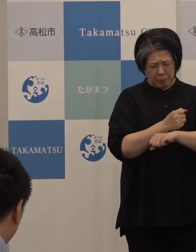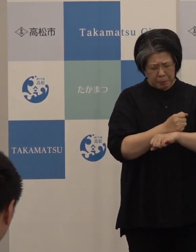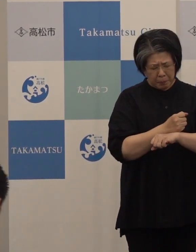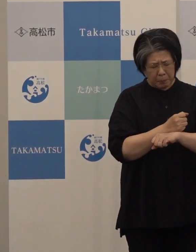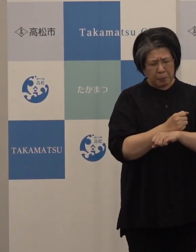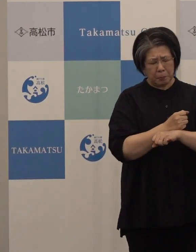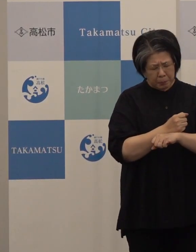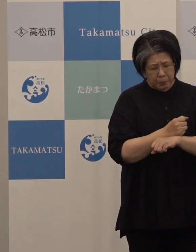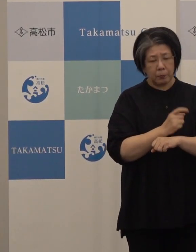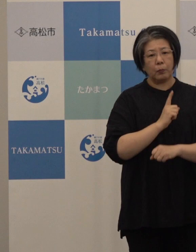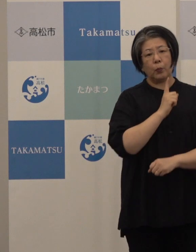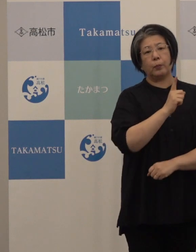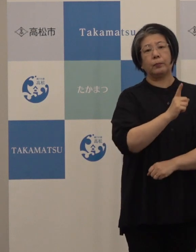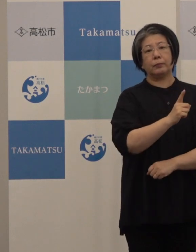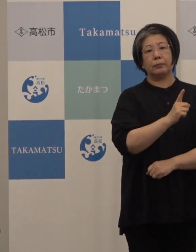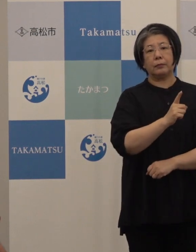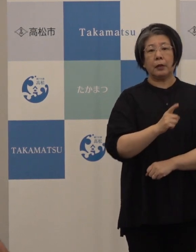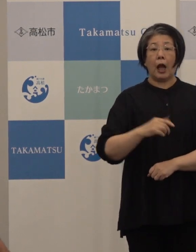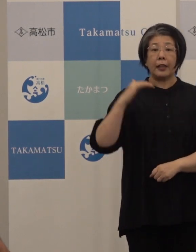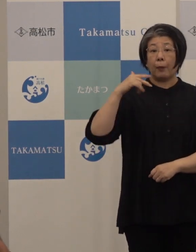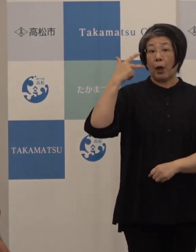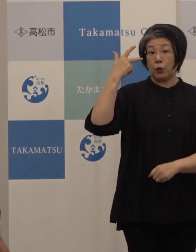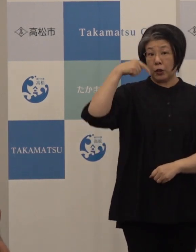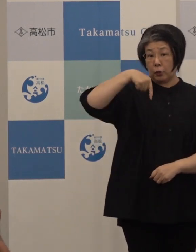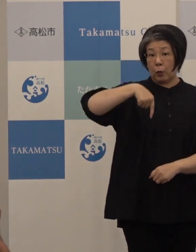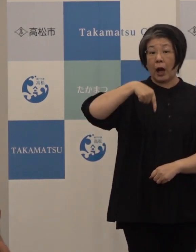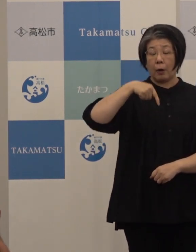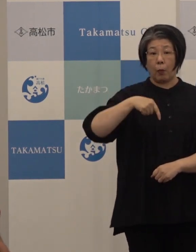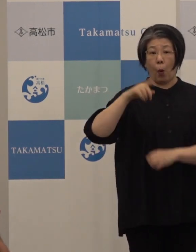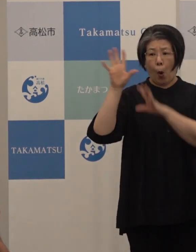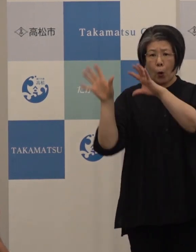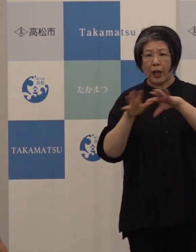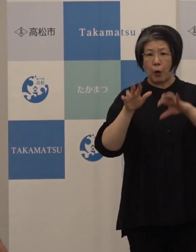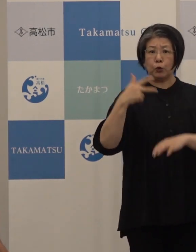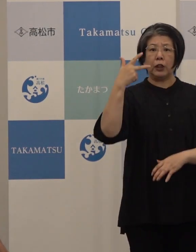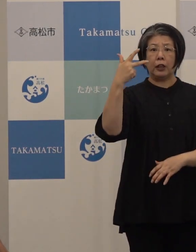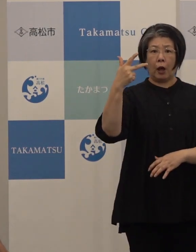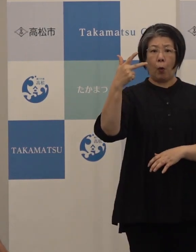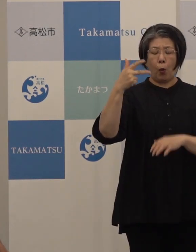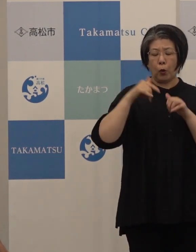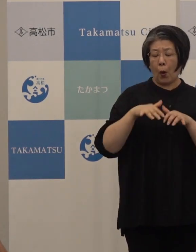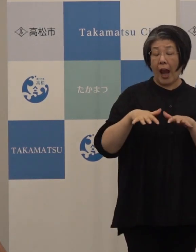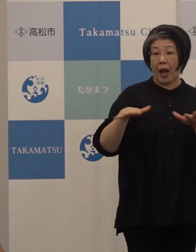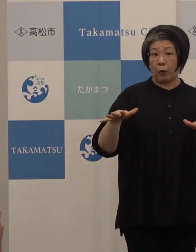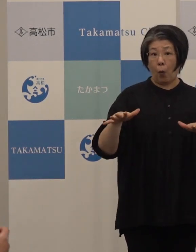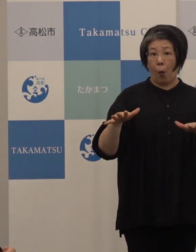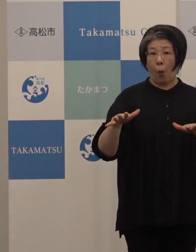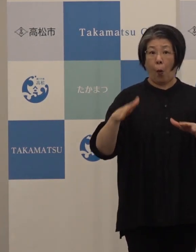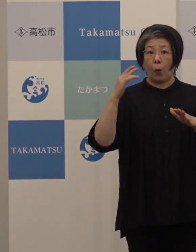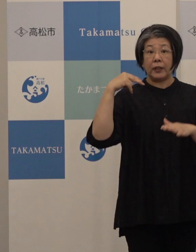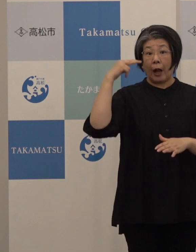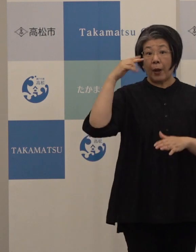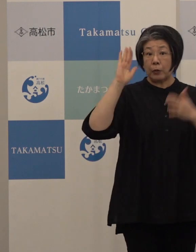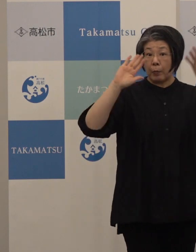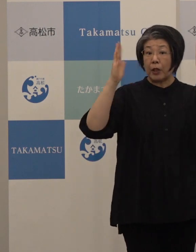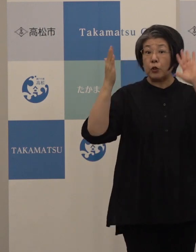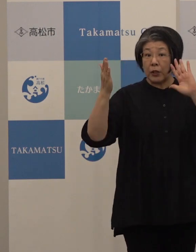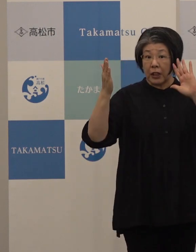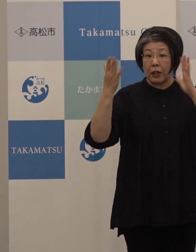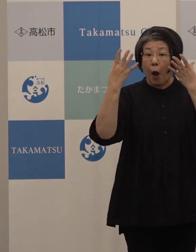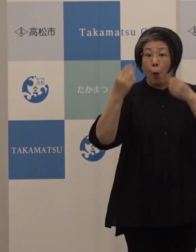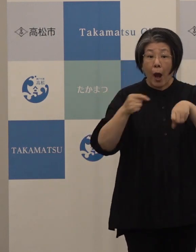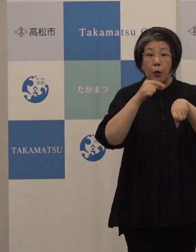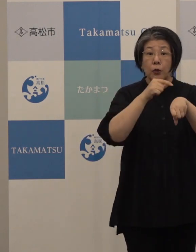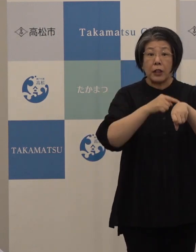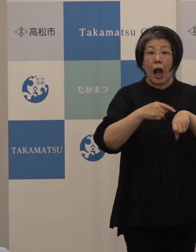ます。本市でも台風7号の影響によりまして、高松祭りの終了とほぼ同時に暴風警報